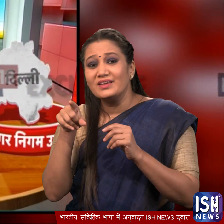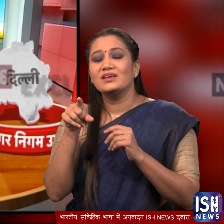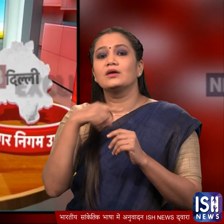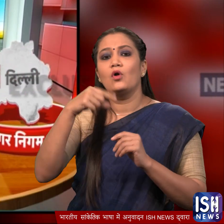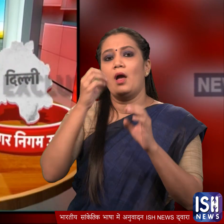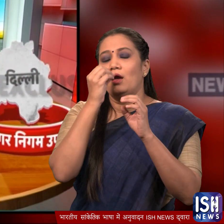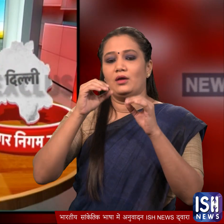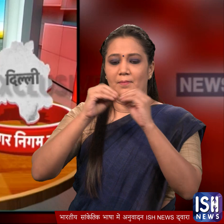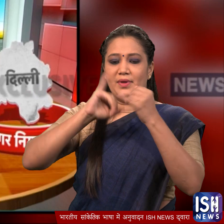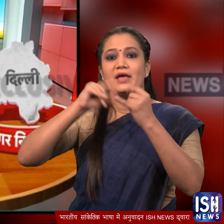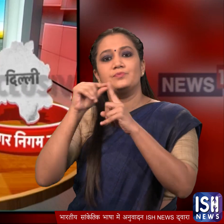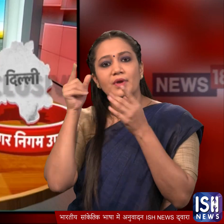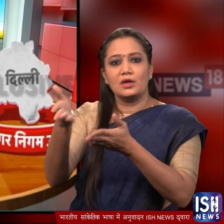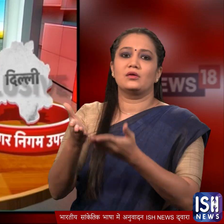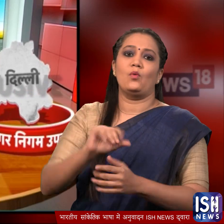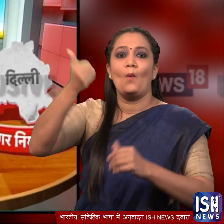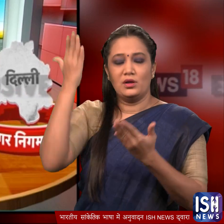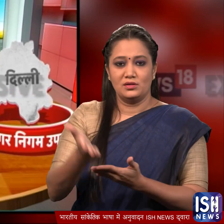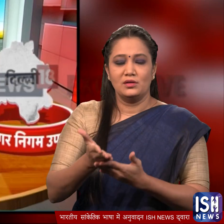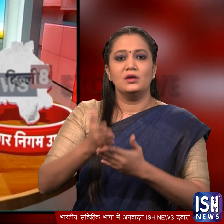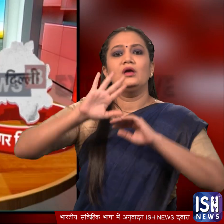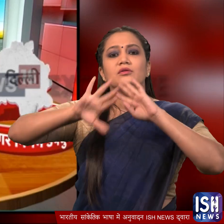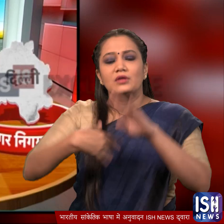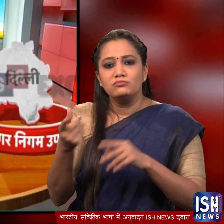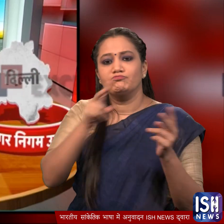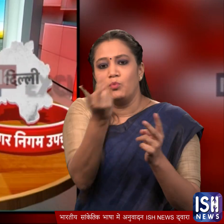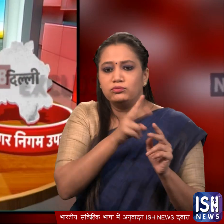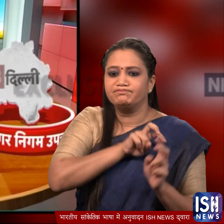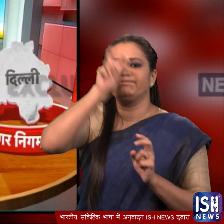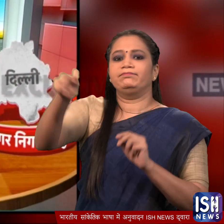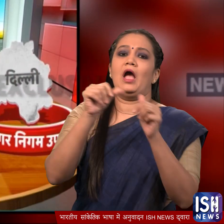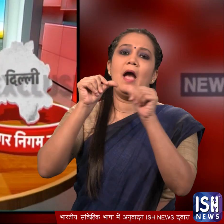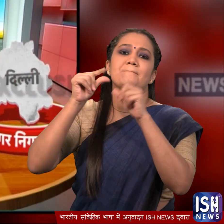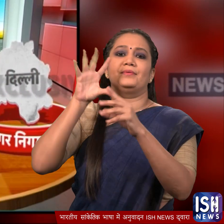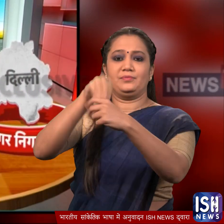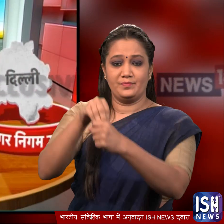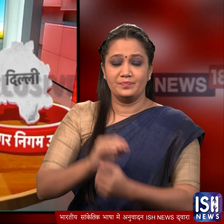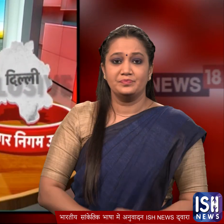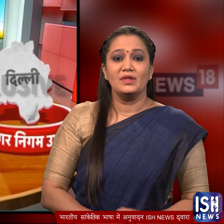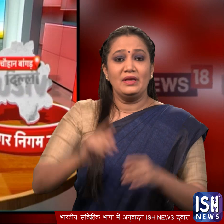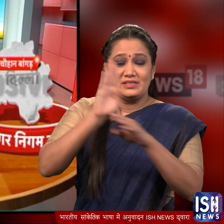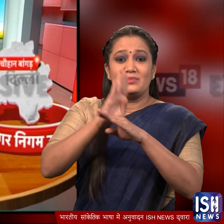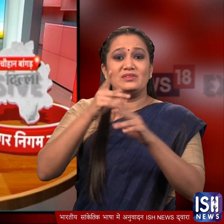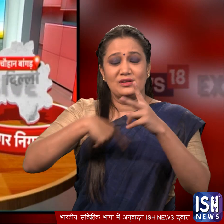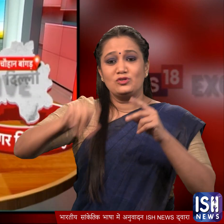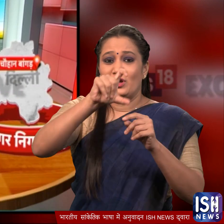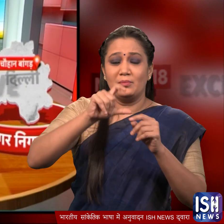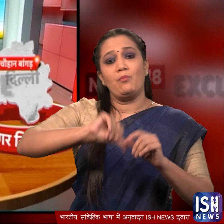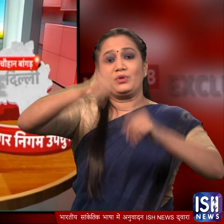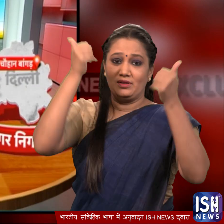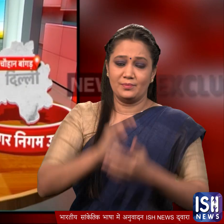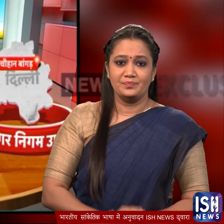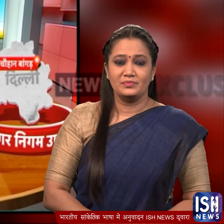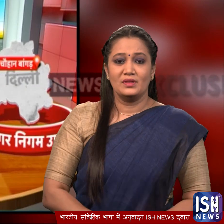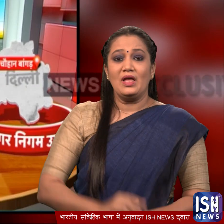और रोहिणी सी पर बीएसपी के जय भगवान जीते थे। हालांकि बाद में वो आम आदमी पार्टी में शामिल हो गए। वहीं कांग्रेस को दिल्ली नगर निगम की चौहान